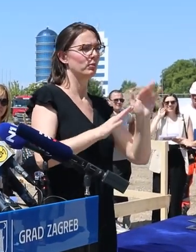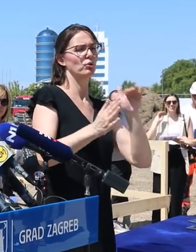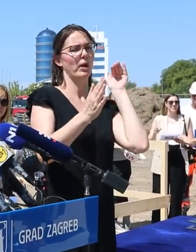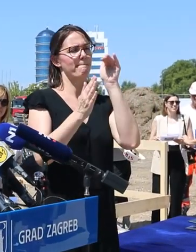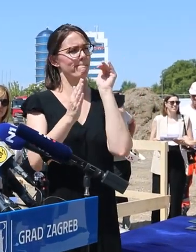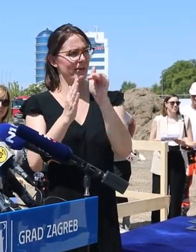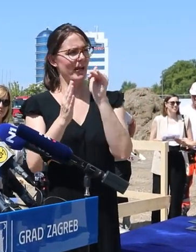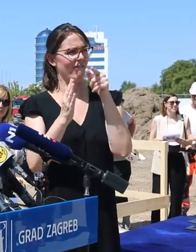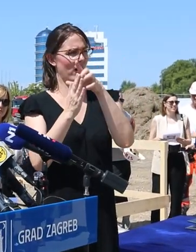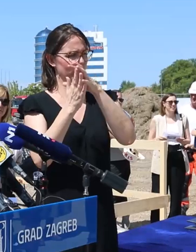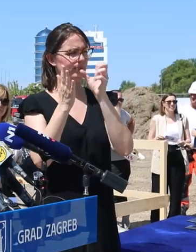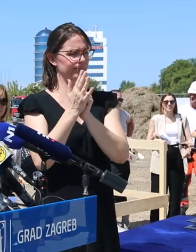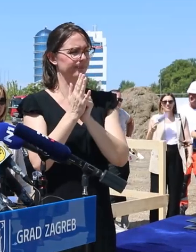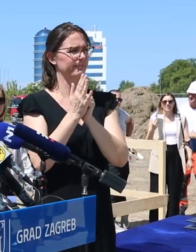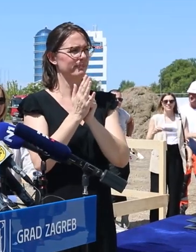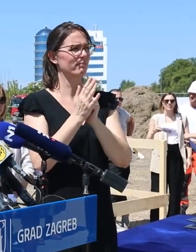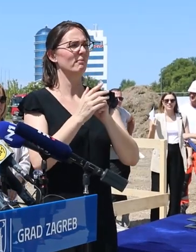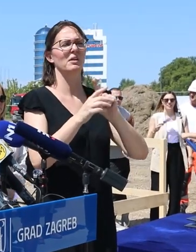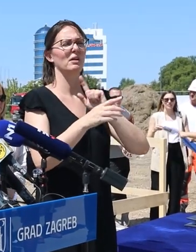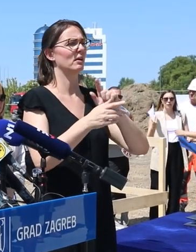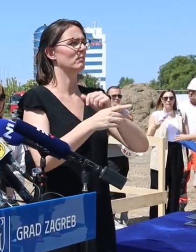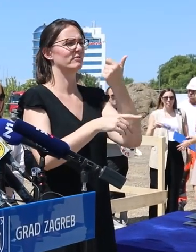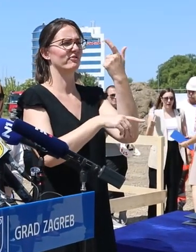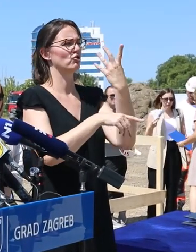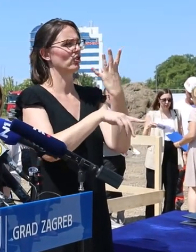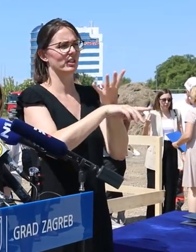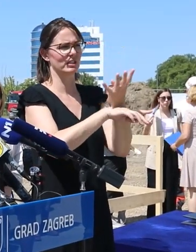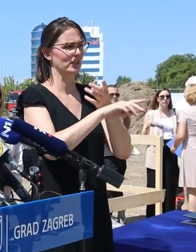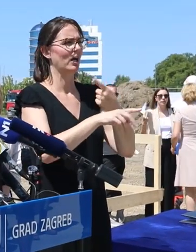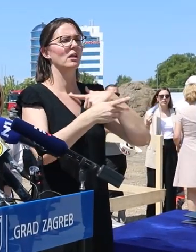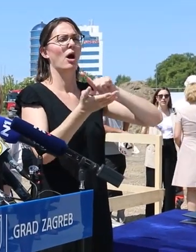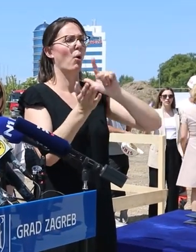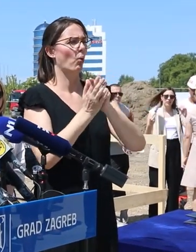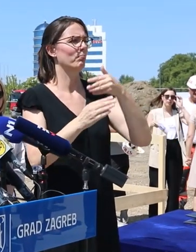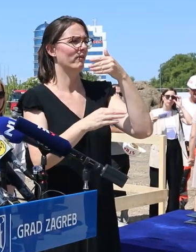uskoro lansirati, i u roku 24 sata će čistoće morati izvršiti taj odvoz. Gradonačelnik